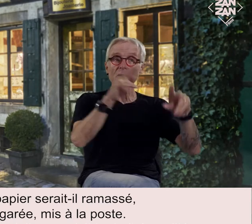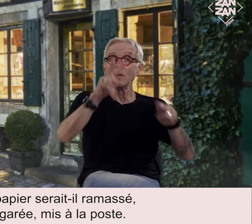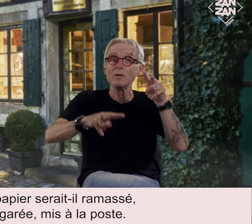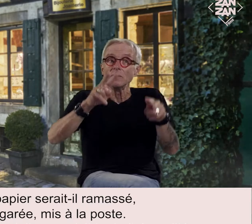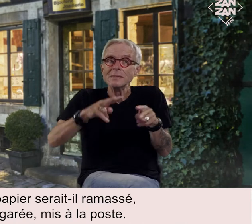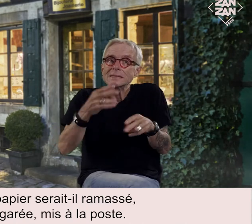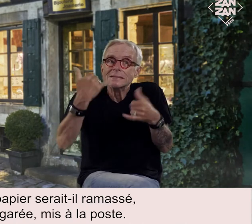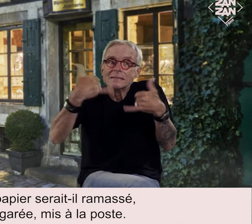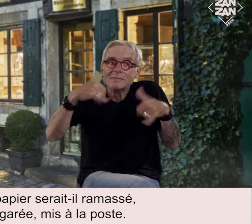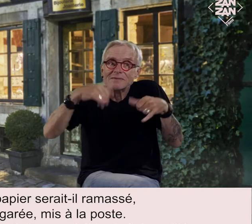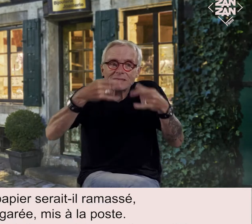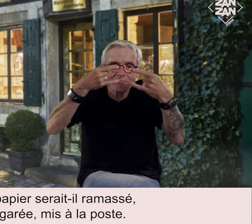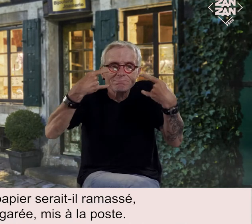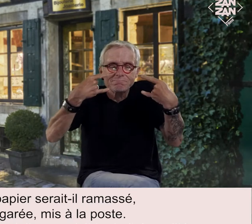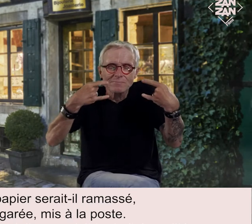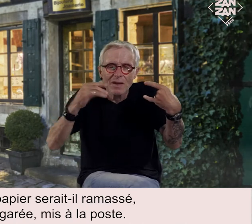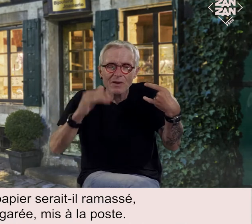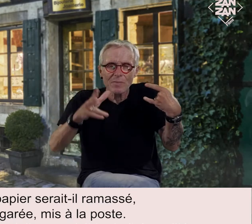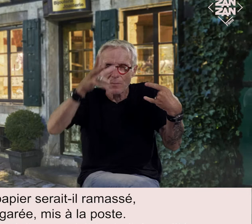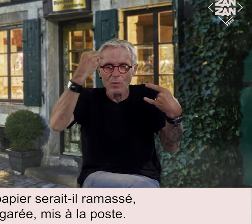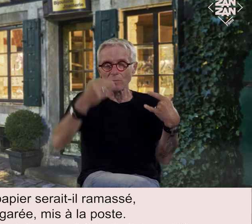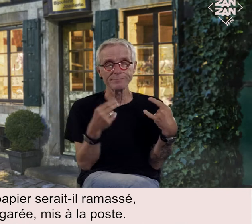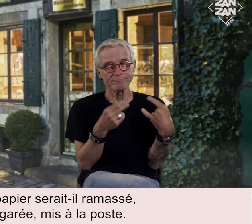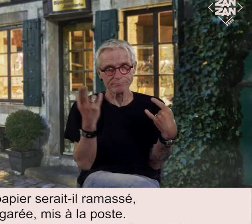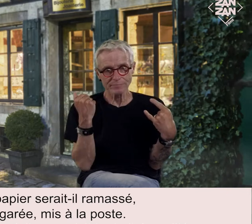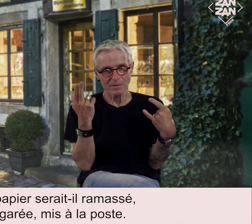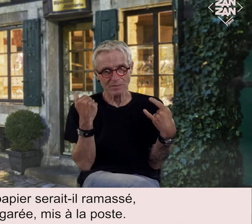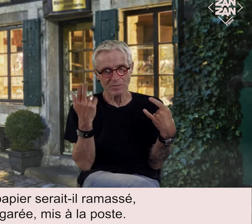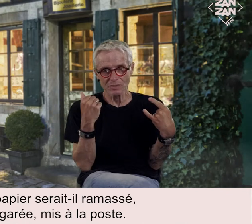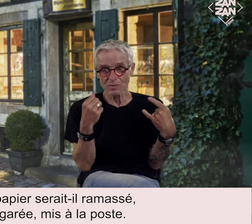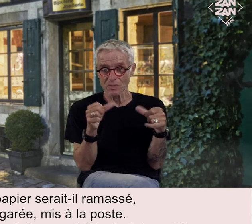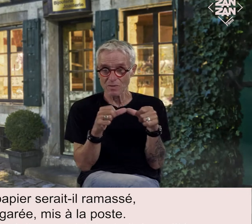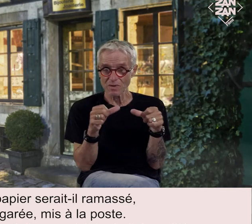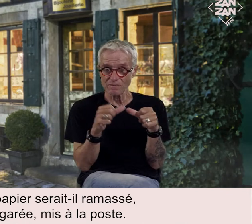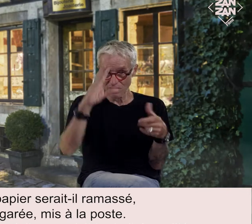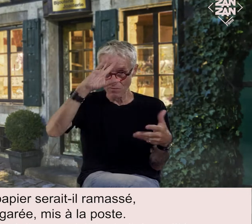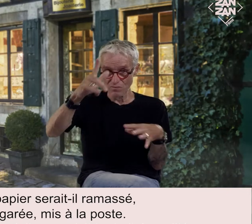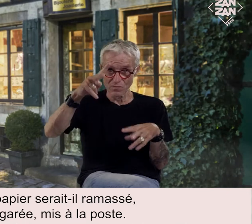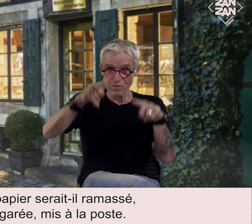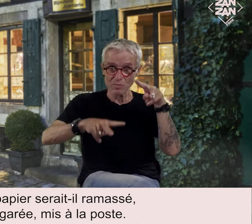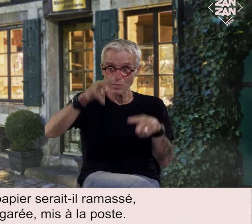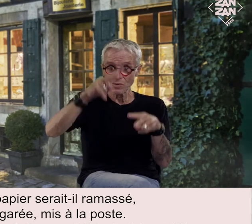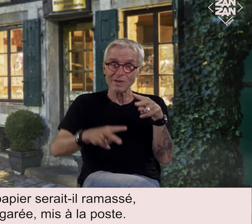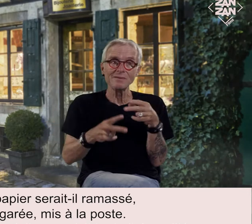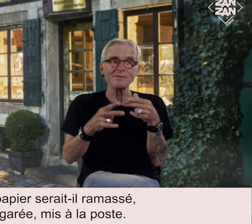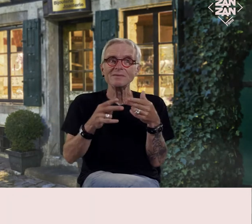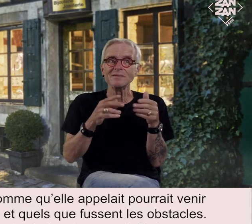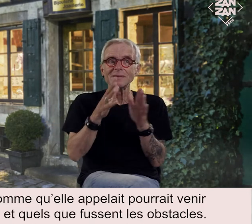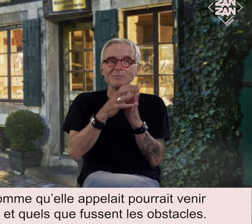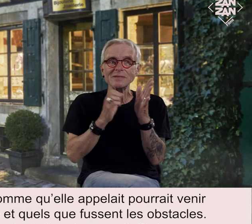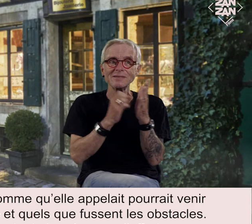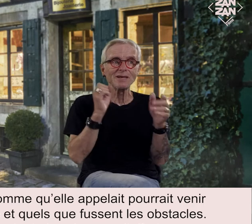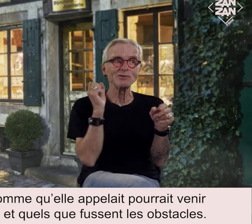pas accompli cet acte qu'elle en saisit toute l'absurdité. Il était fou de supposer que le message irait à son adresse